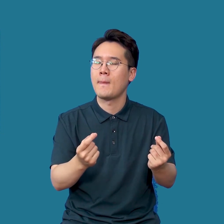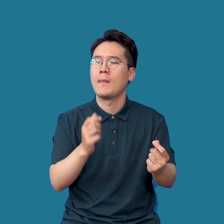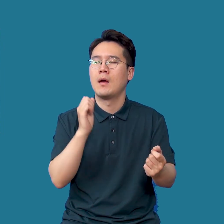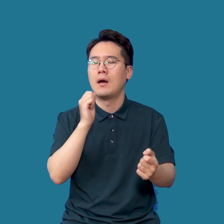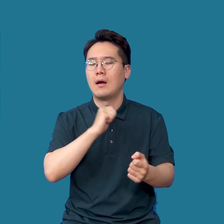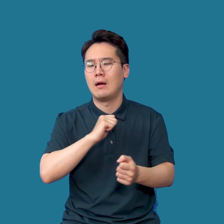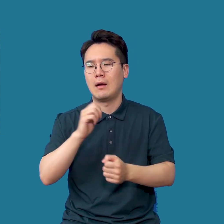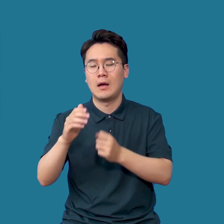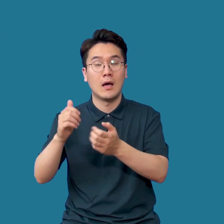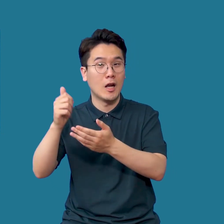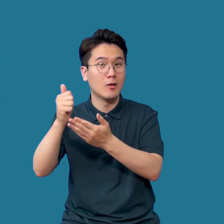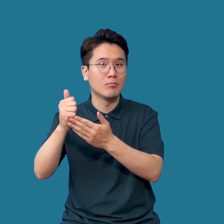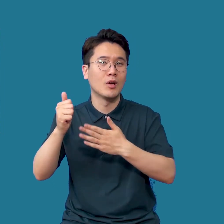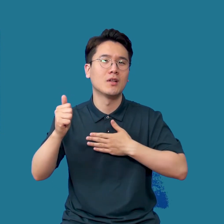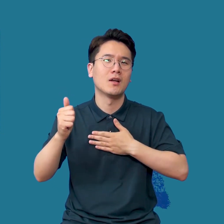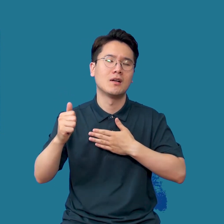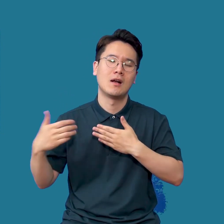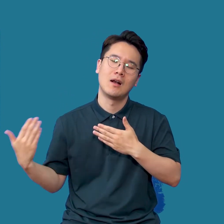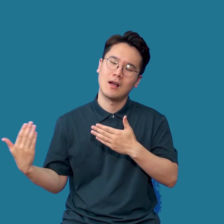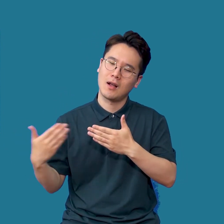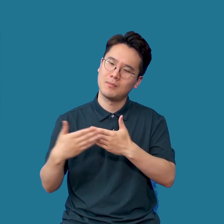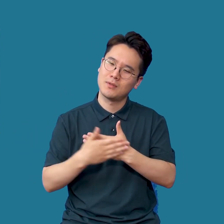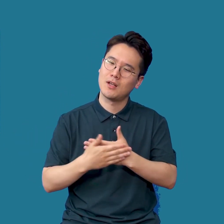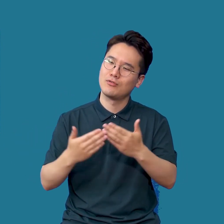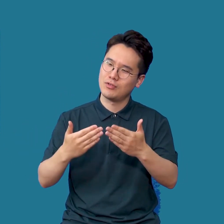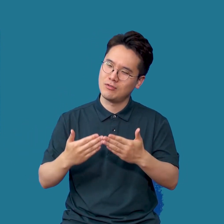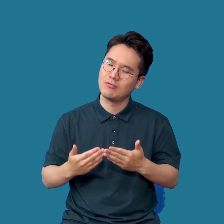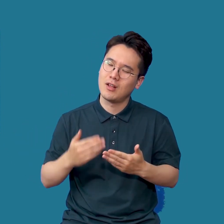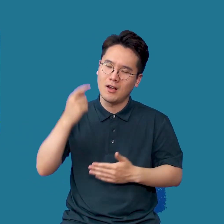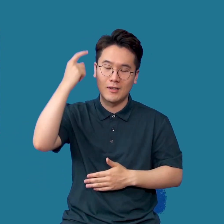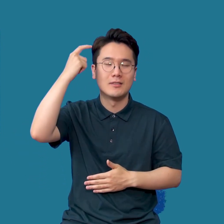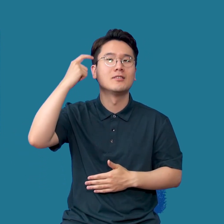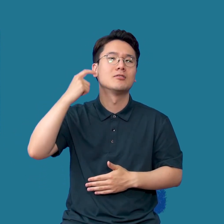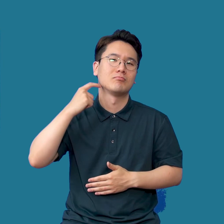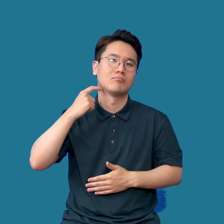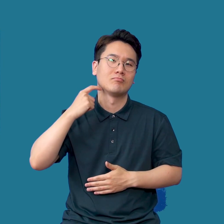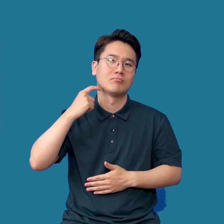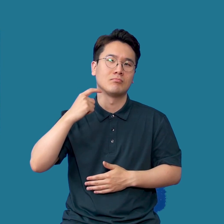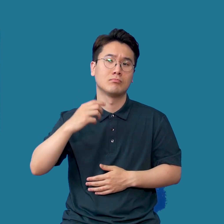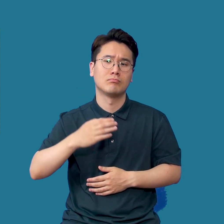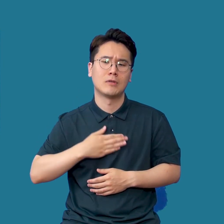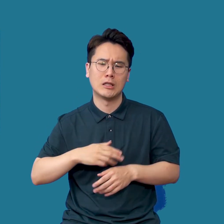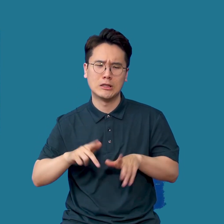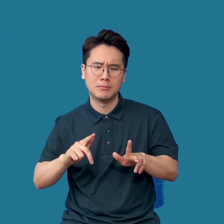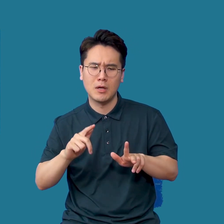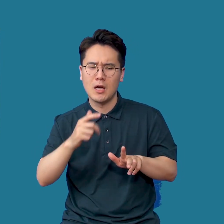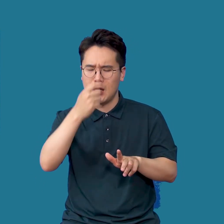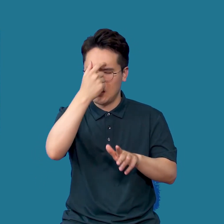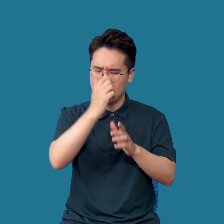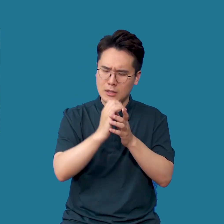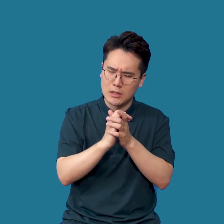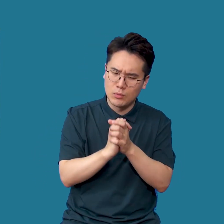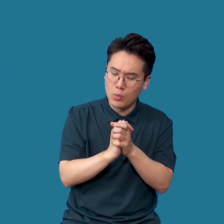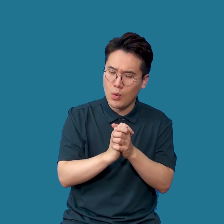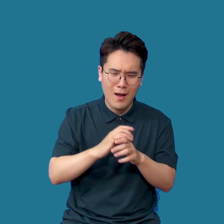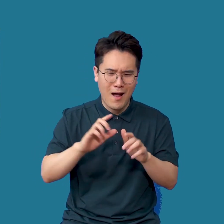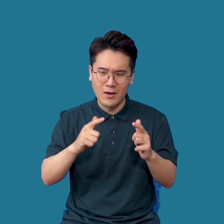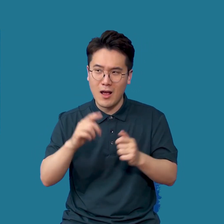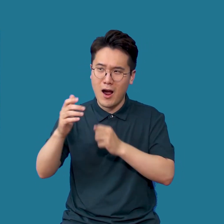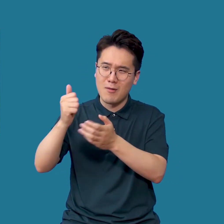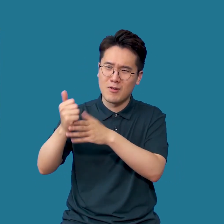나를 이렇게 감싸주시는구나. 자기는 기도가 아니라 주먹을 휘두르고 있지만 하나님은 그